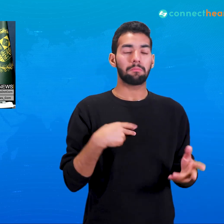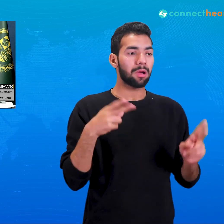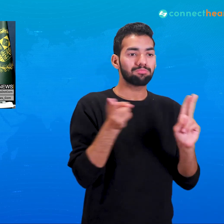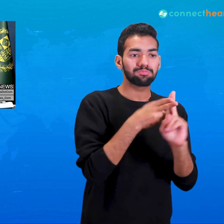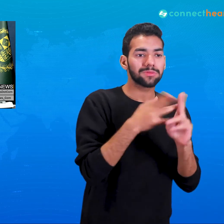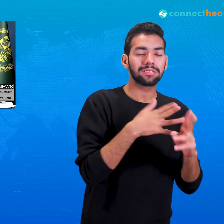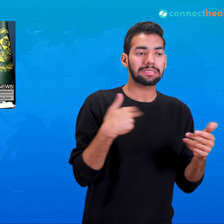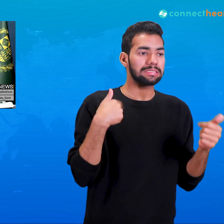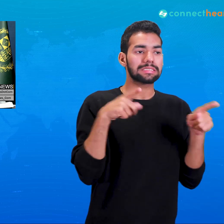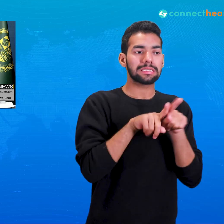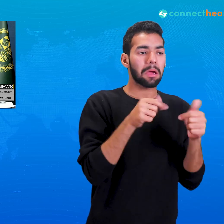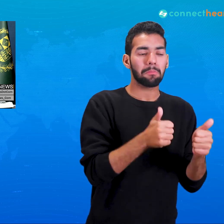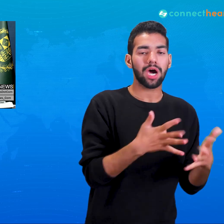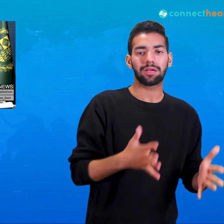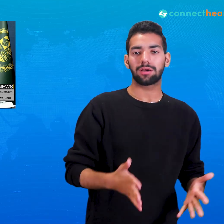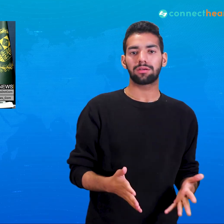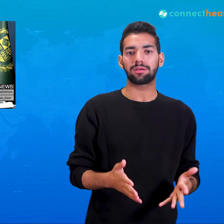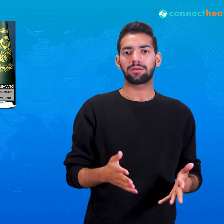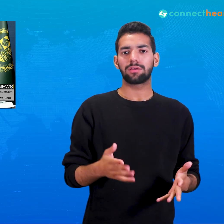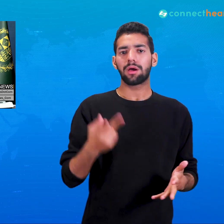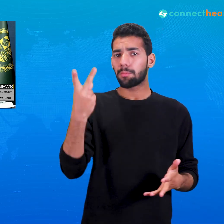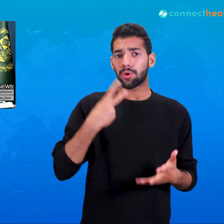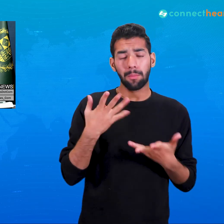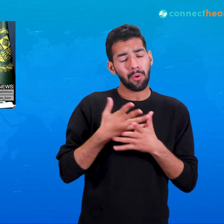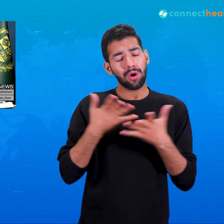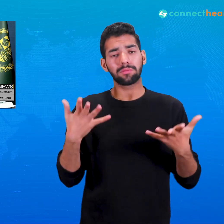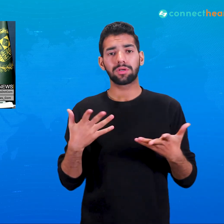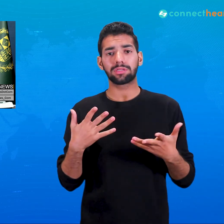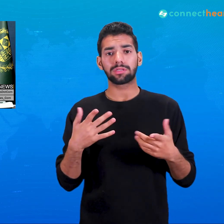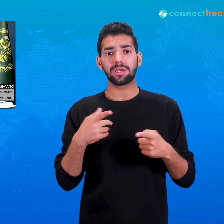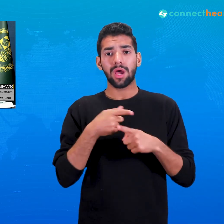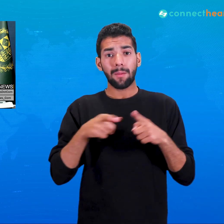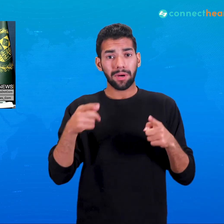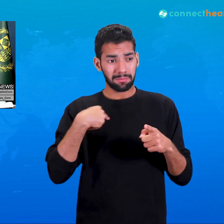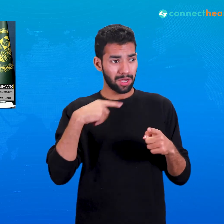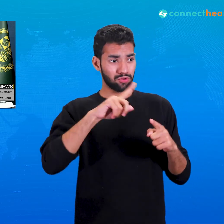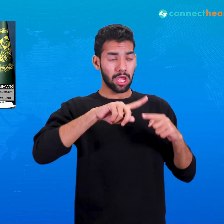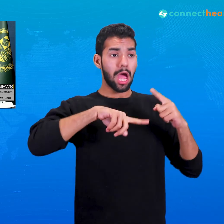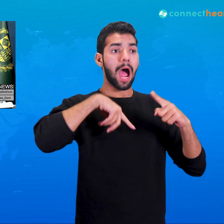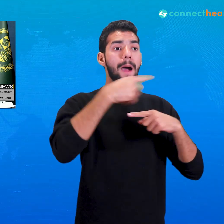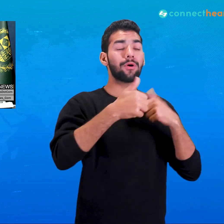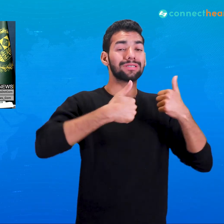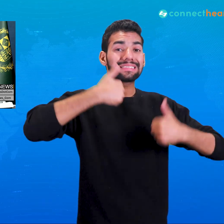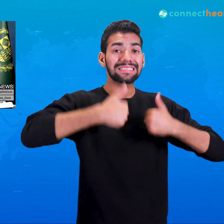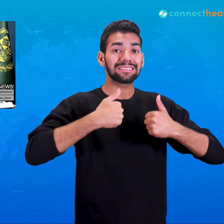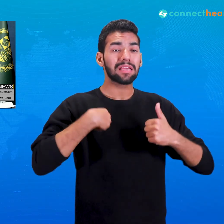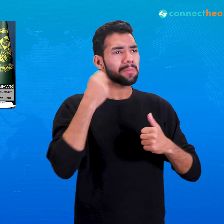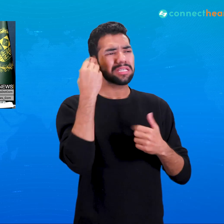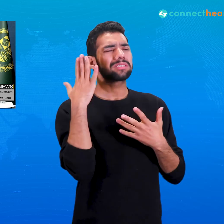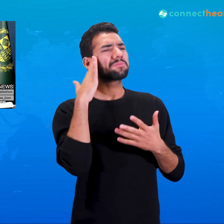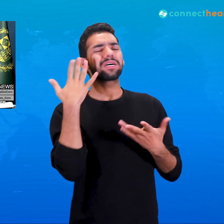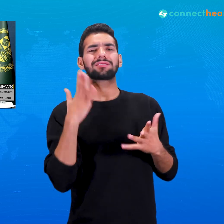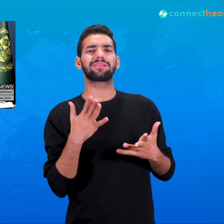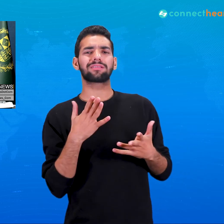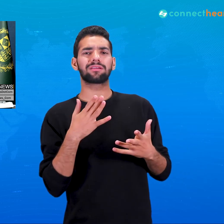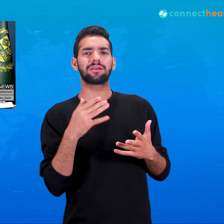اپوزیشن لیڈر ہے جناب, آپ اس سے ملتے نہیں ہیں, ہاتھ نہیں ملاتے, اس سے بیٹھتے نہیں ہیں. میں اس کو اپوزیشن لیڈر نہیں